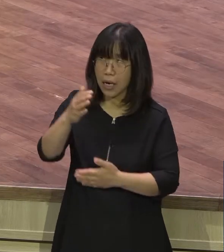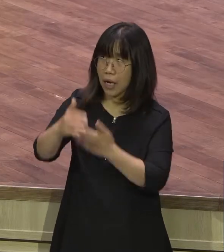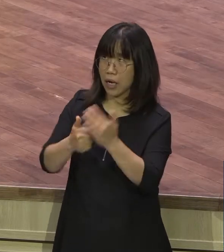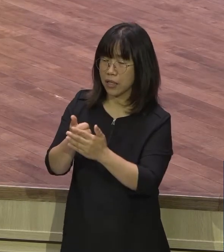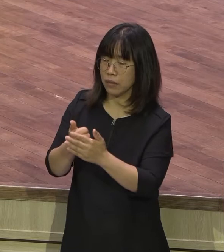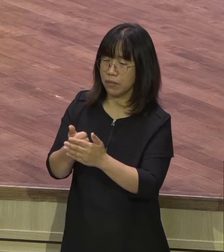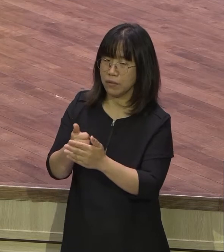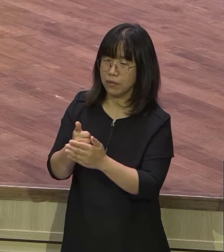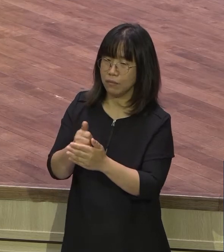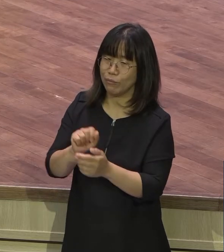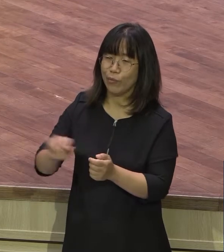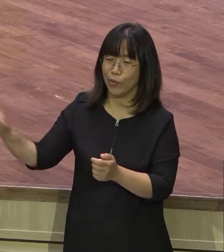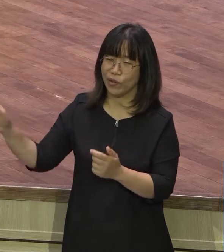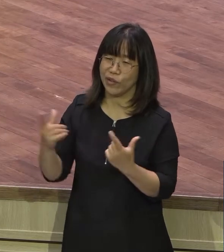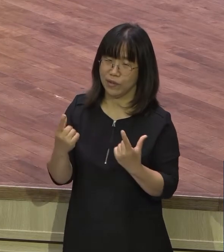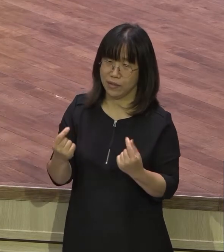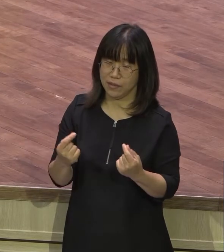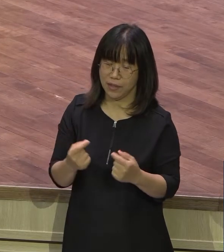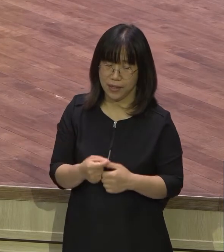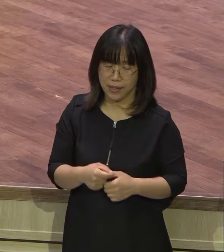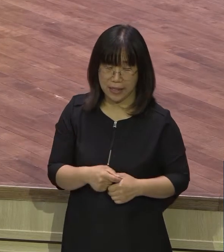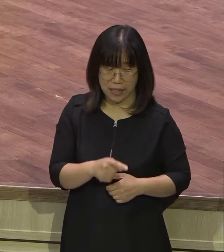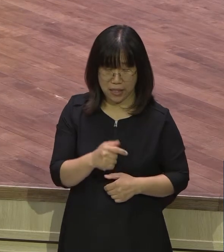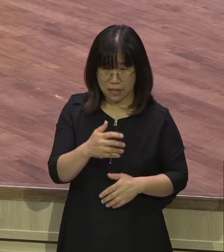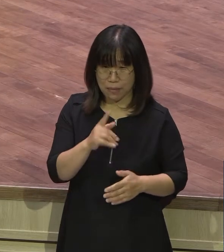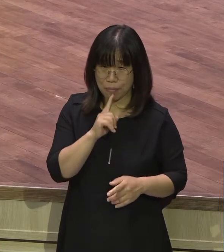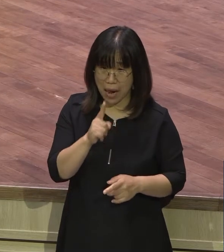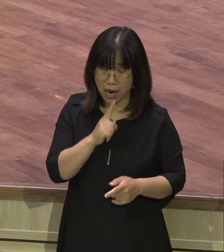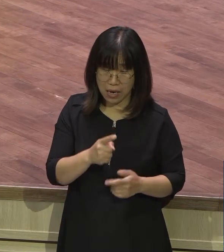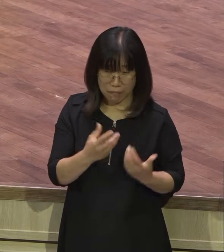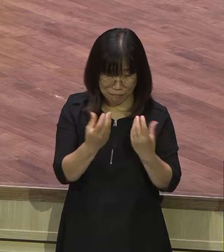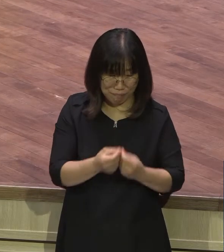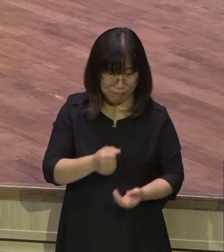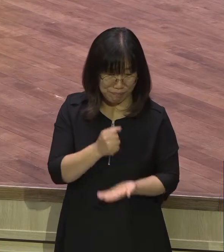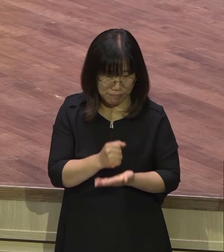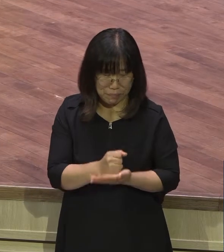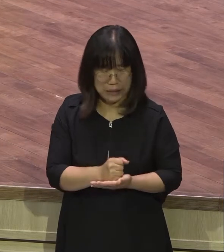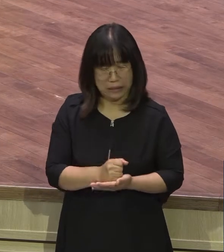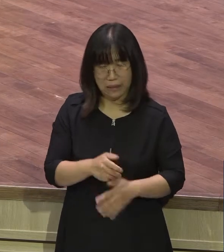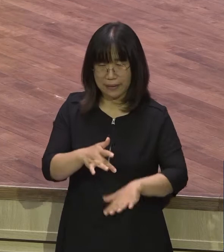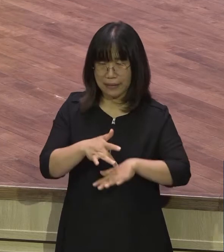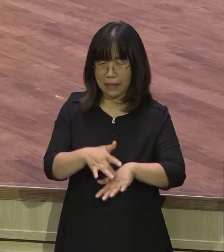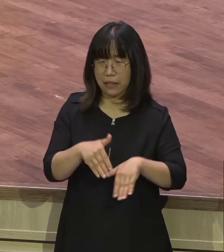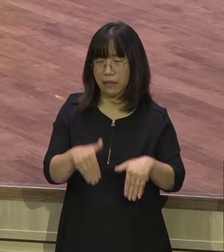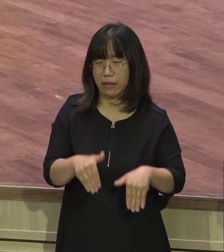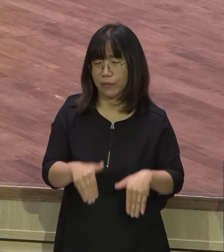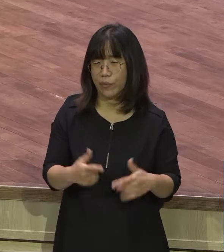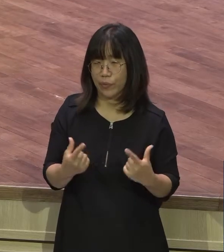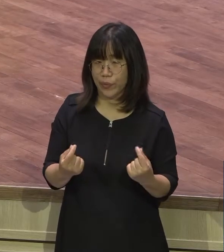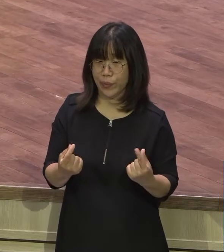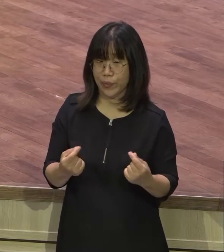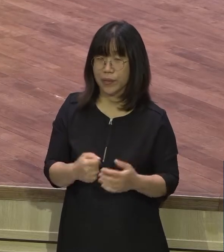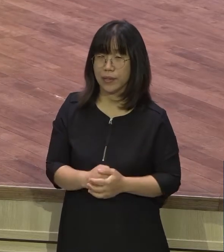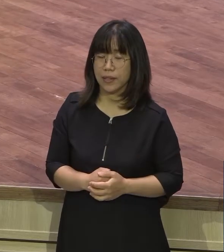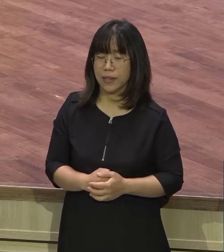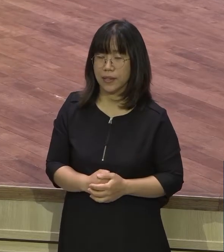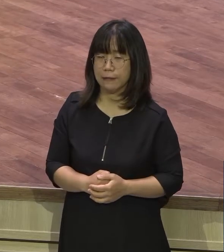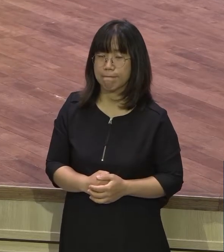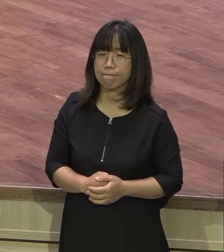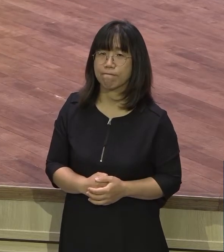그런 거 전부 사단신부로입니다 영계 모든 성도들 이런 절기 영성의